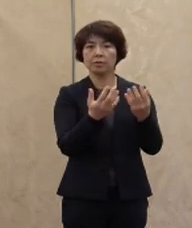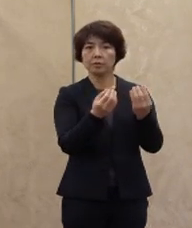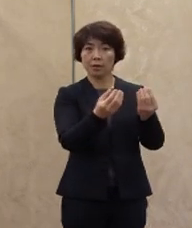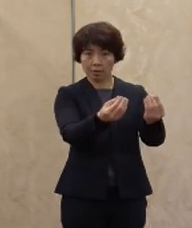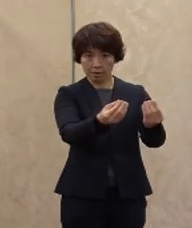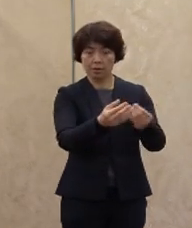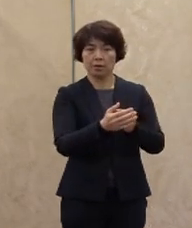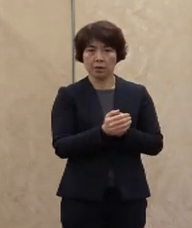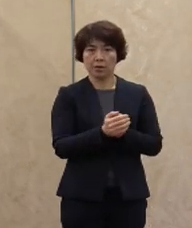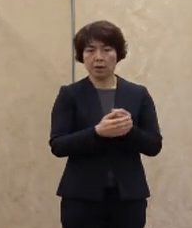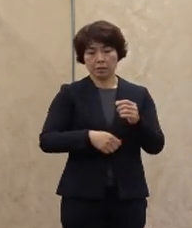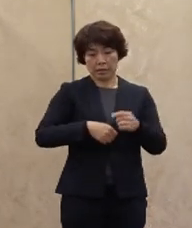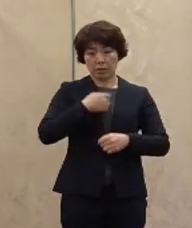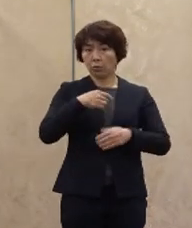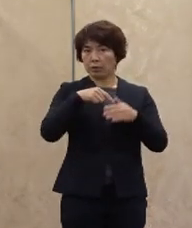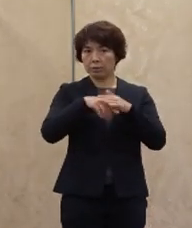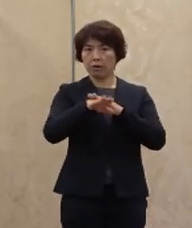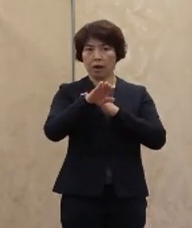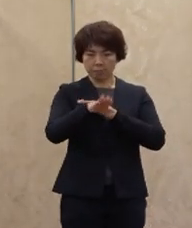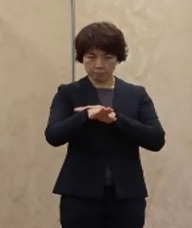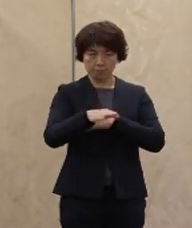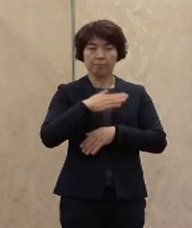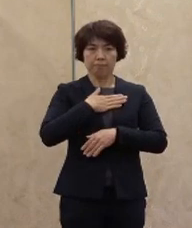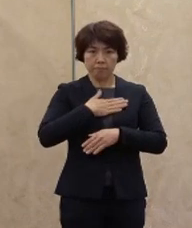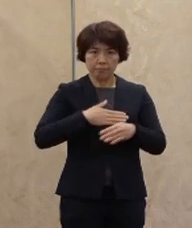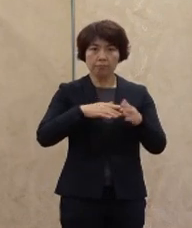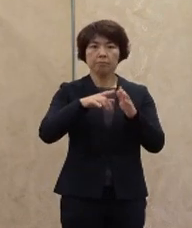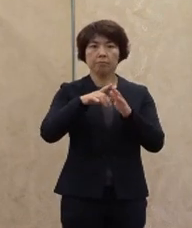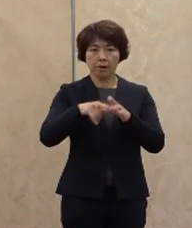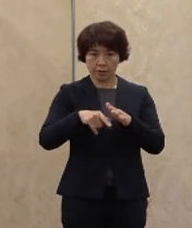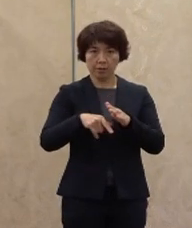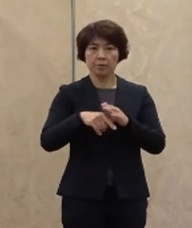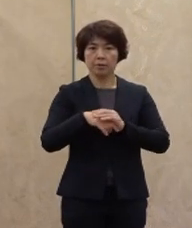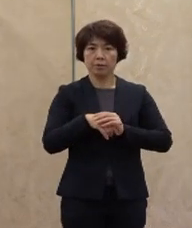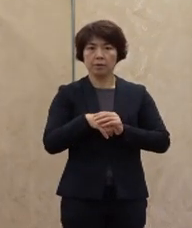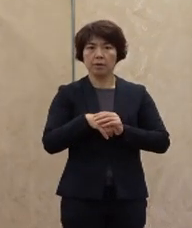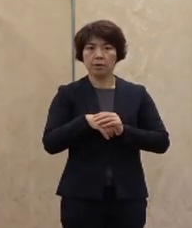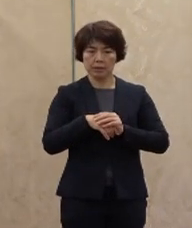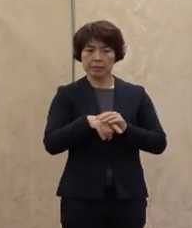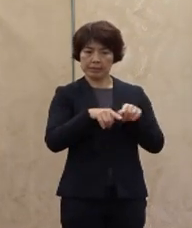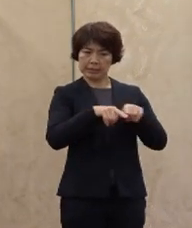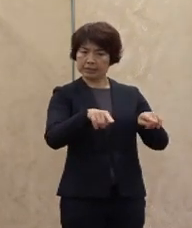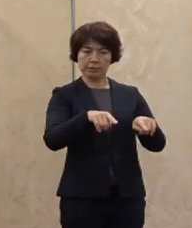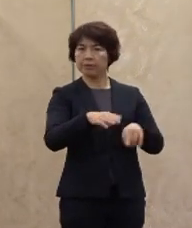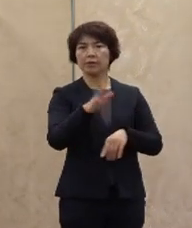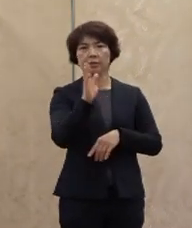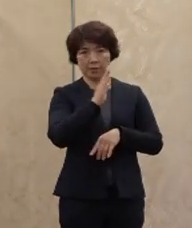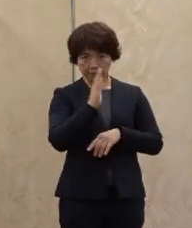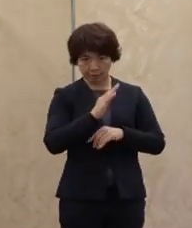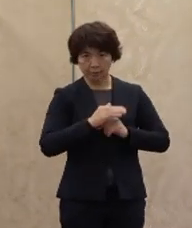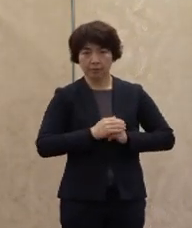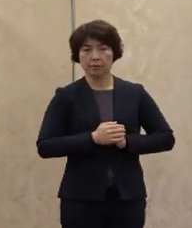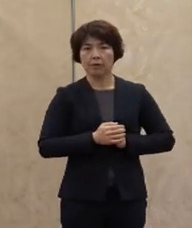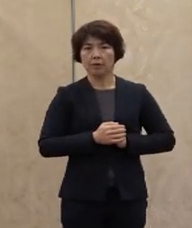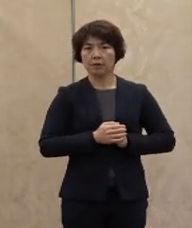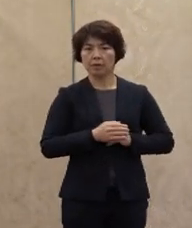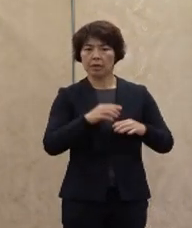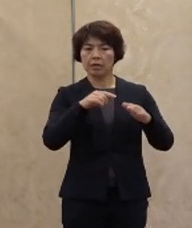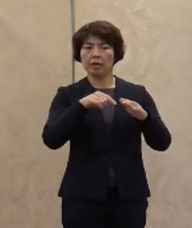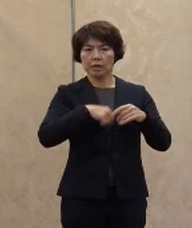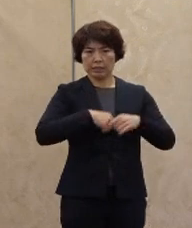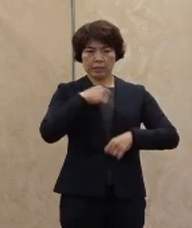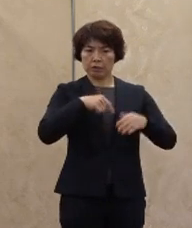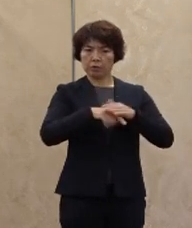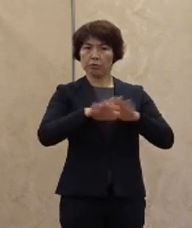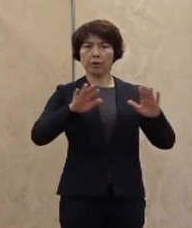あのこの正当な理由があるということになるのであれば、これは、うん、指示はしないということになると思いますし、まあ、正当な理由がないと判断